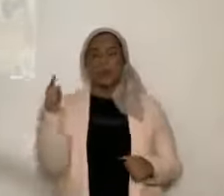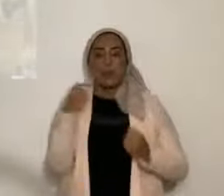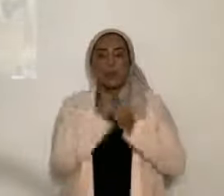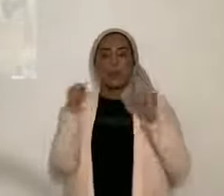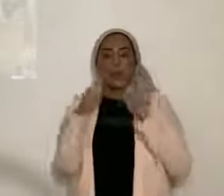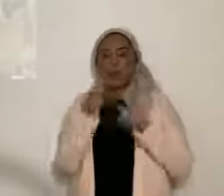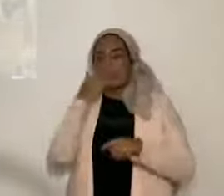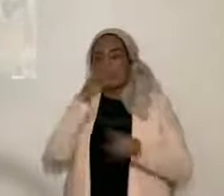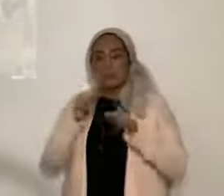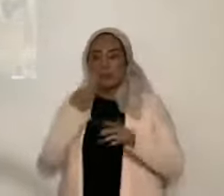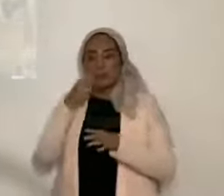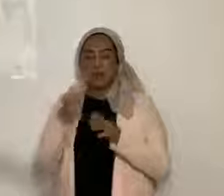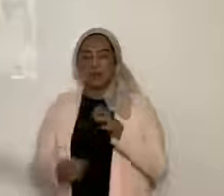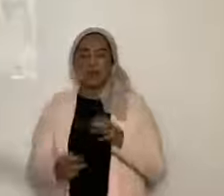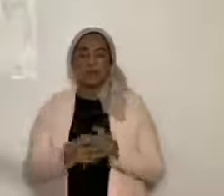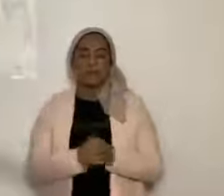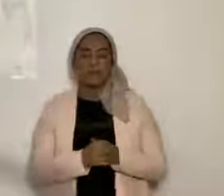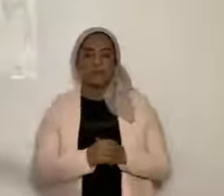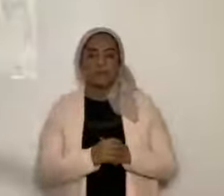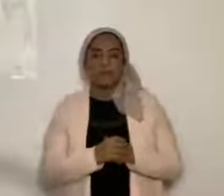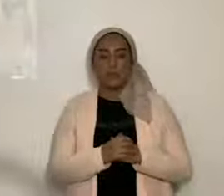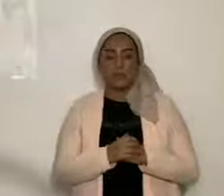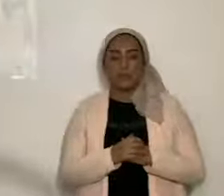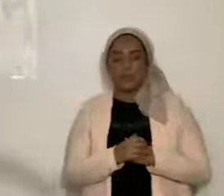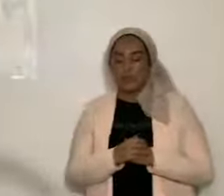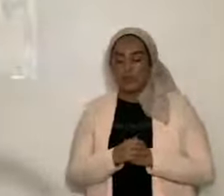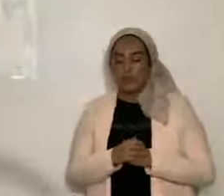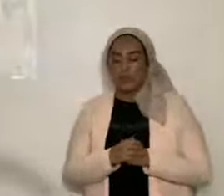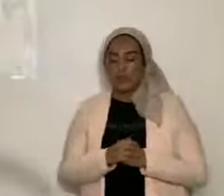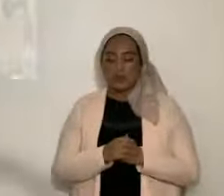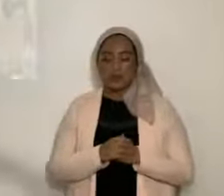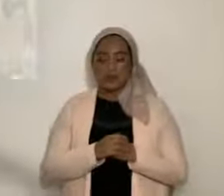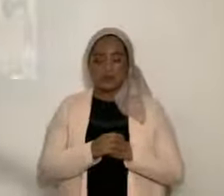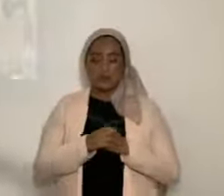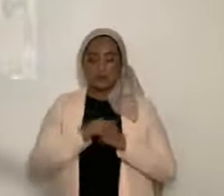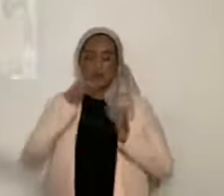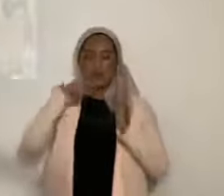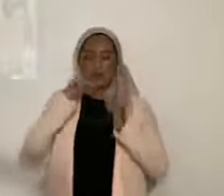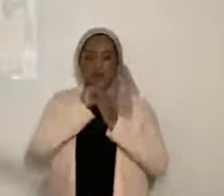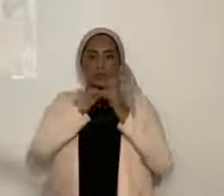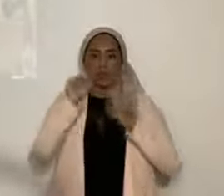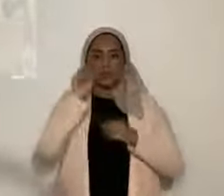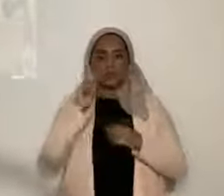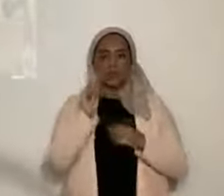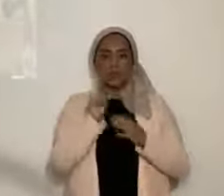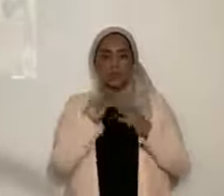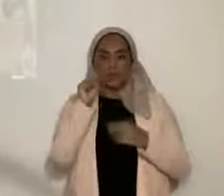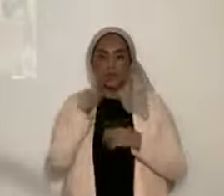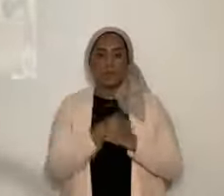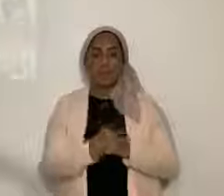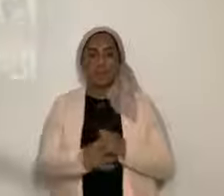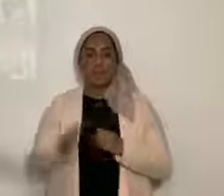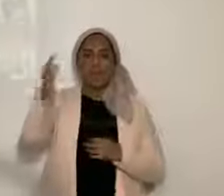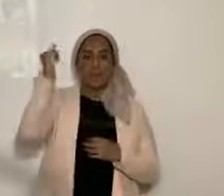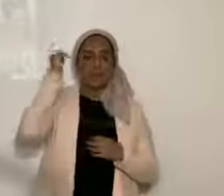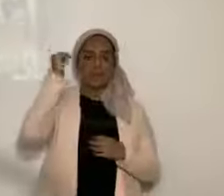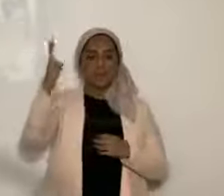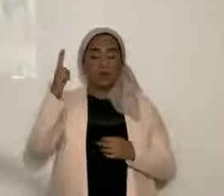vuestros enemigos. Ahora, vamos a leer el verso 2. Vamos a leer el verso 1.